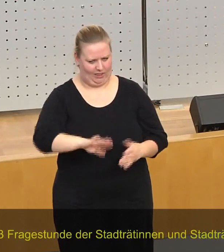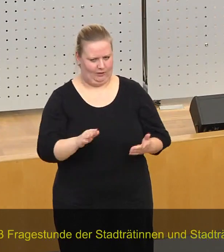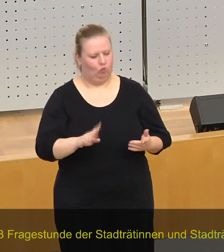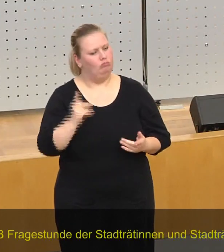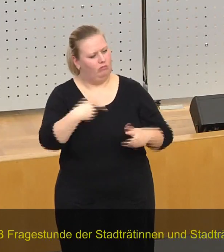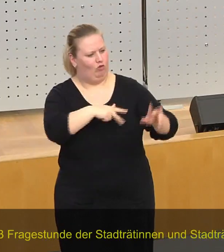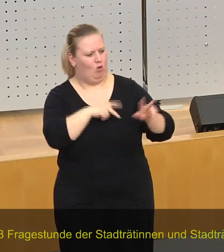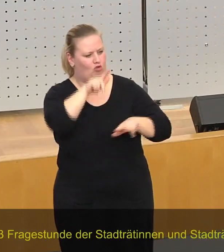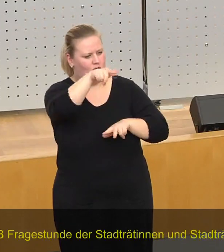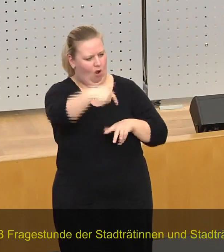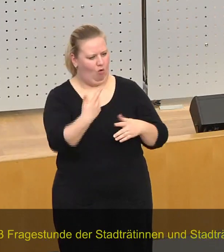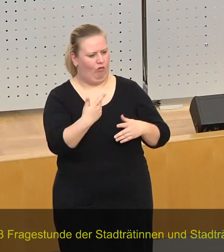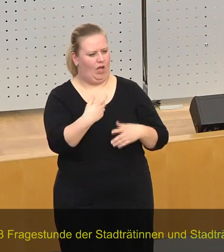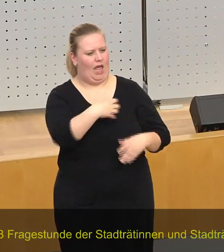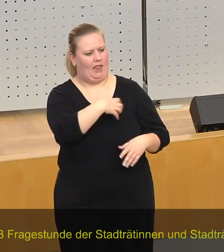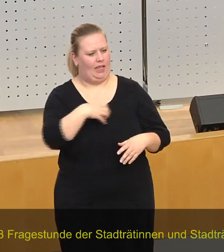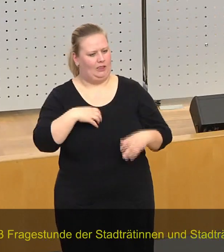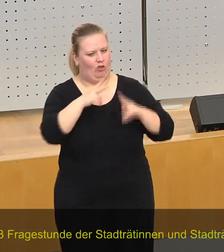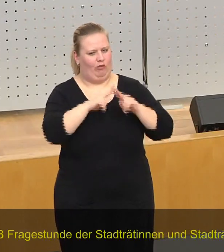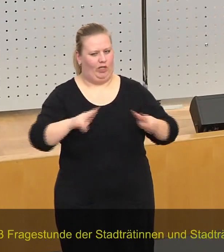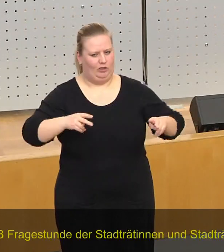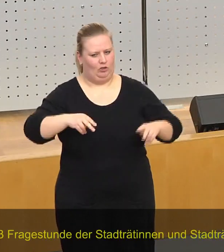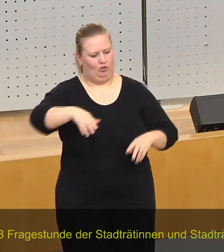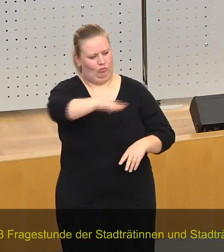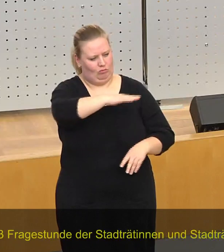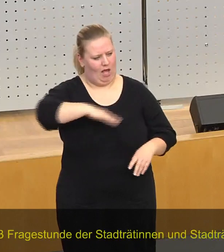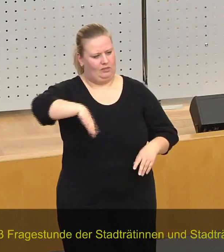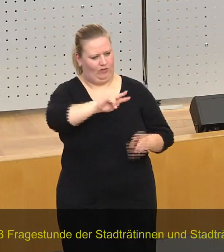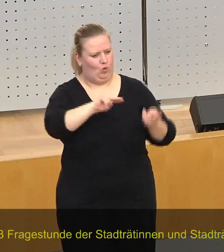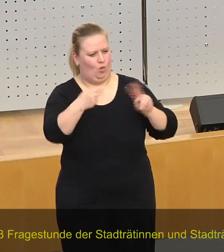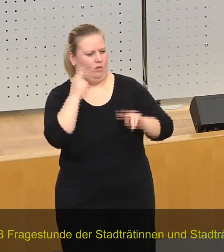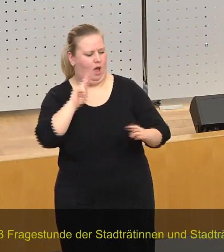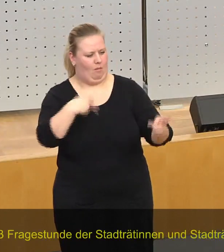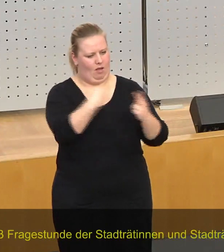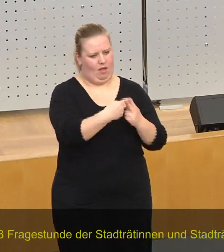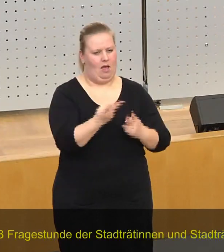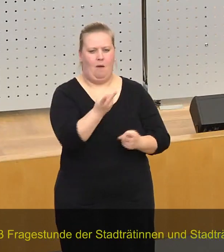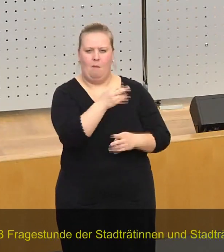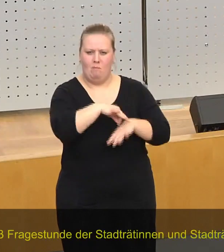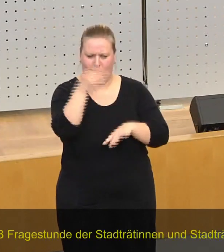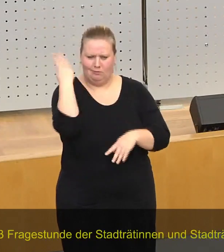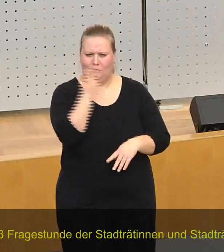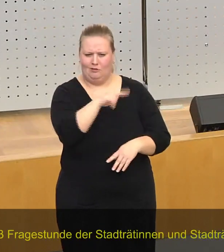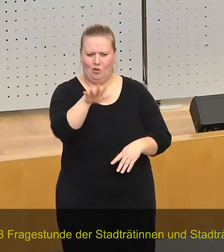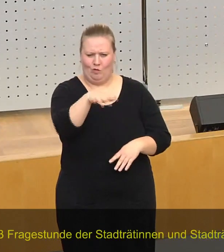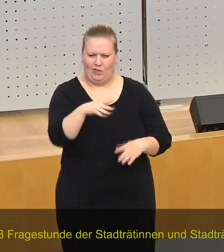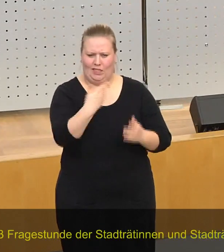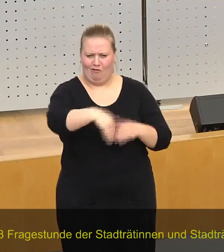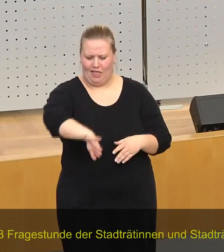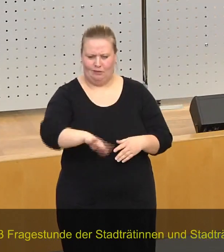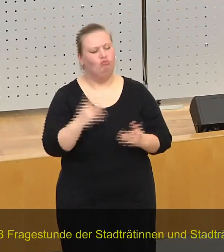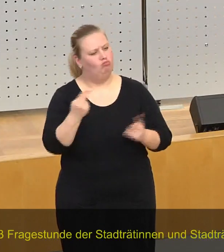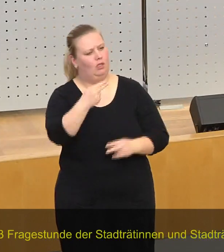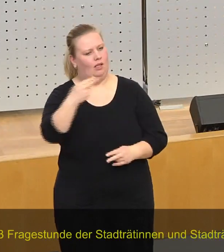er ihr versprochen, einen Platz in der Dresdner Friedrichstadt auf koreanischer Platz taufen zu lassen, was im März 2015 auch geschah. Hilbert